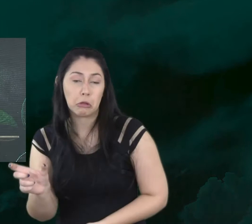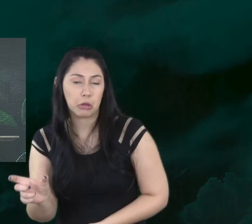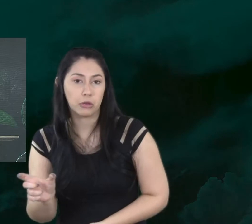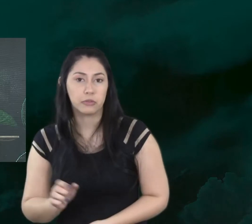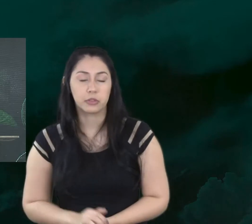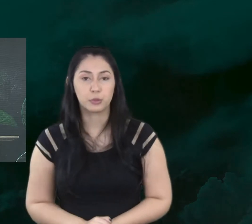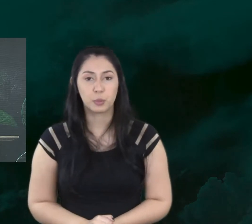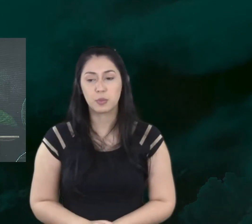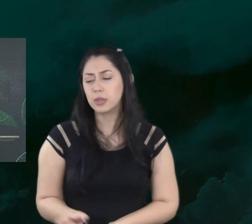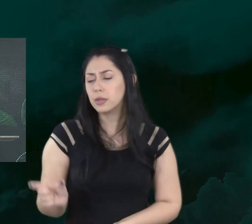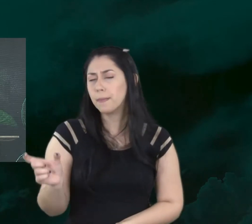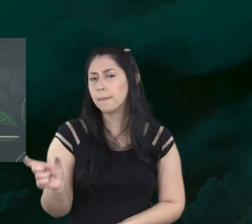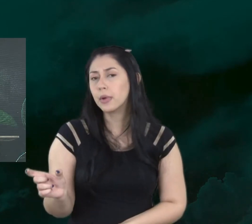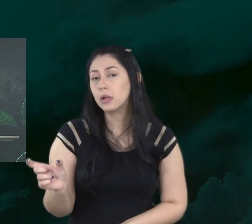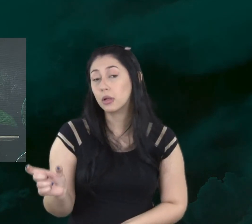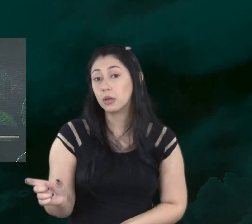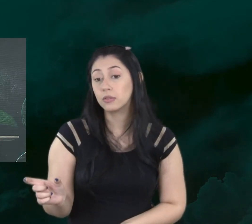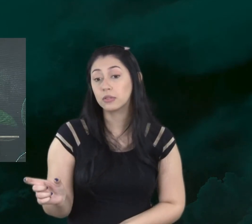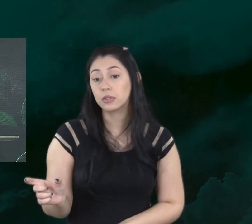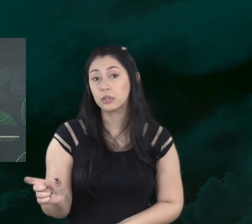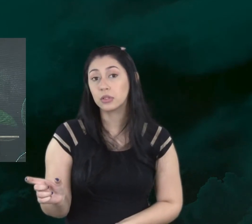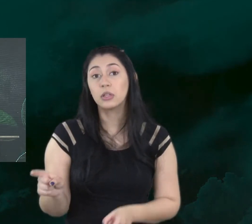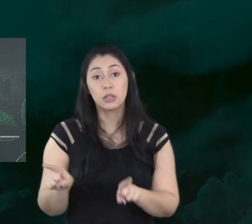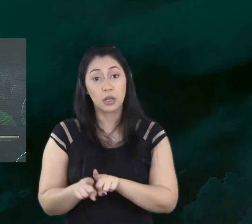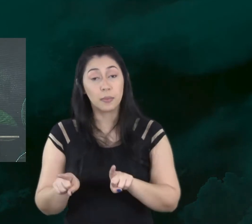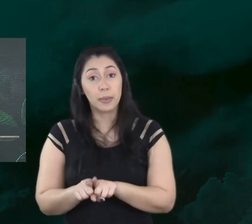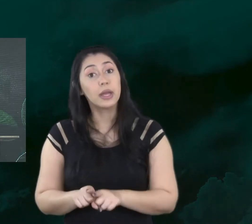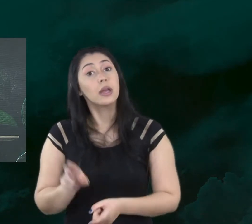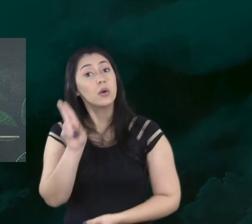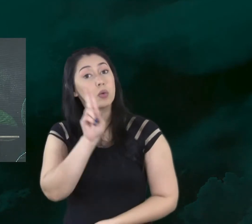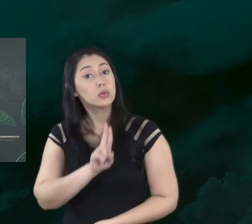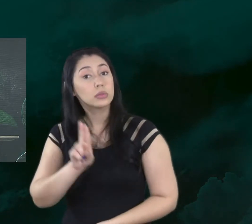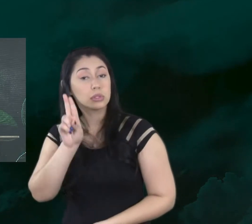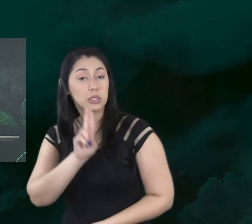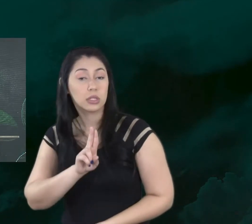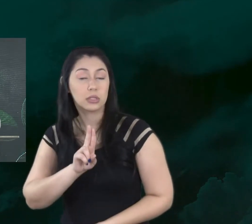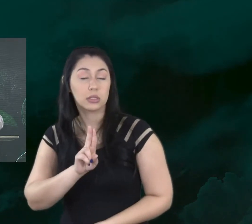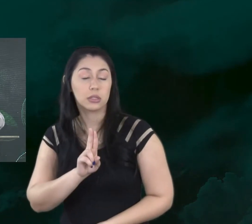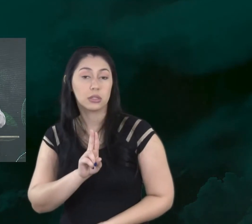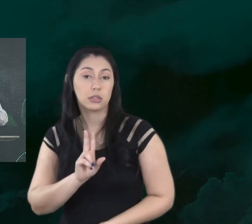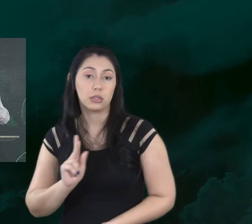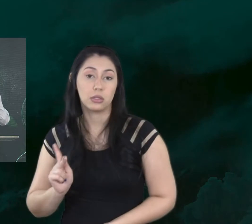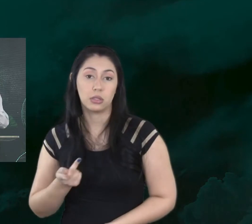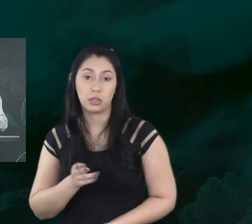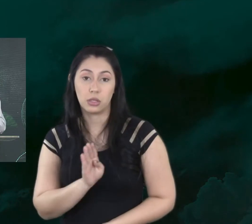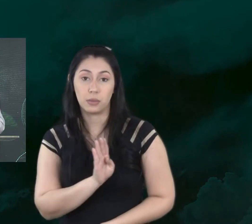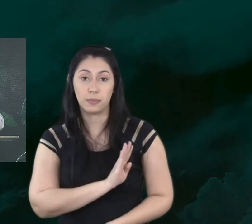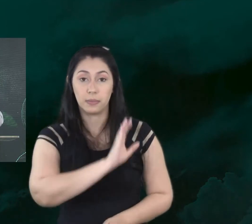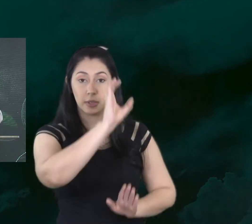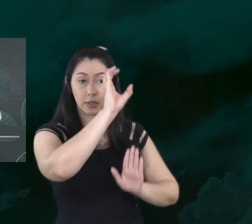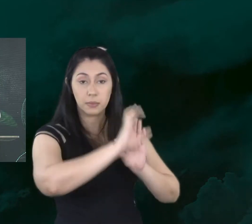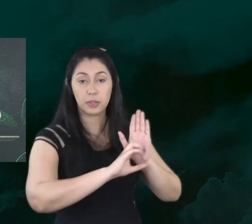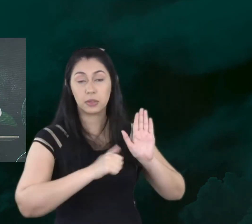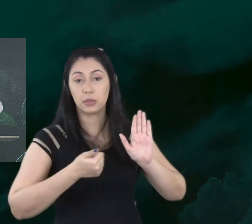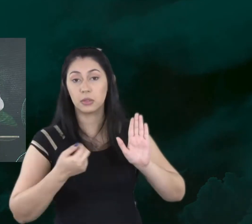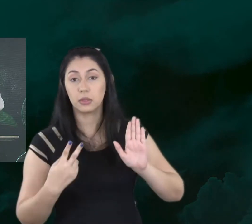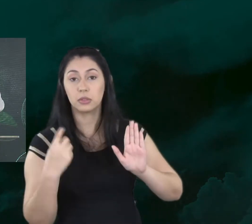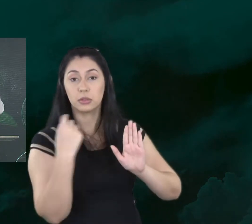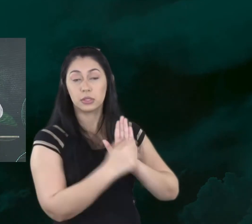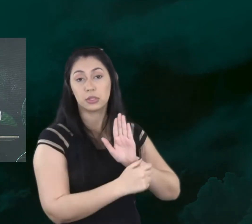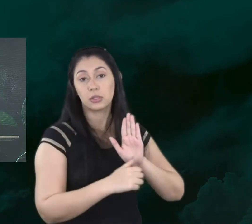mesma palavra hipóstase é usada, voltando para Hebreus 11, 1, ora, a fé é